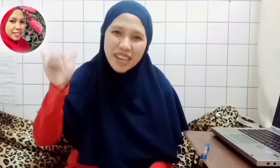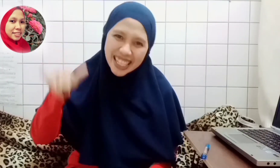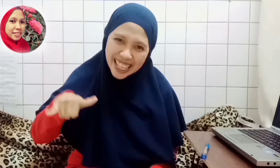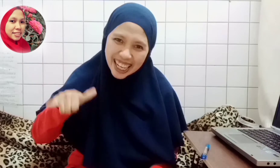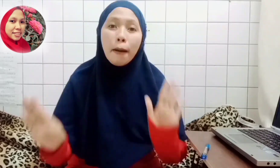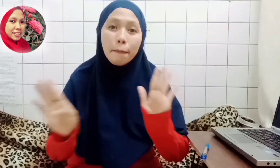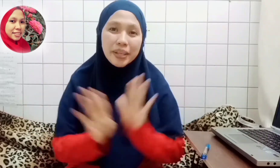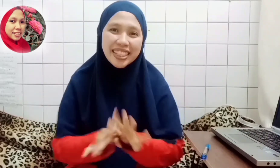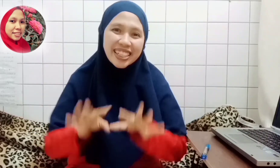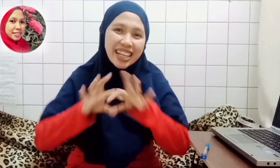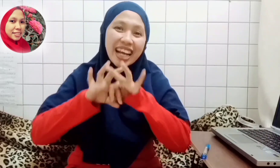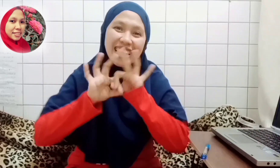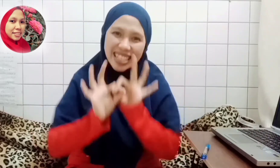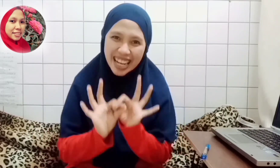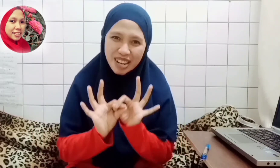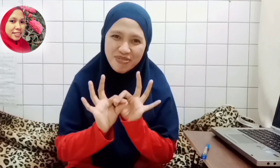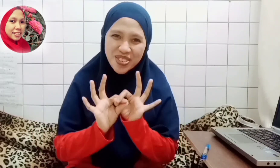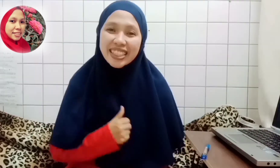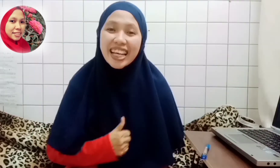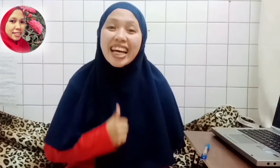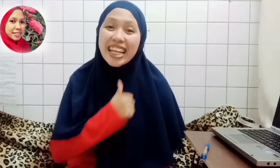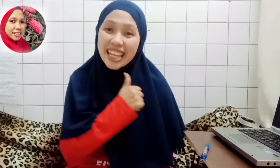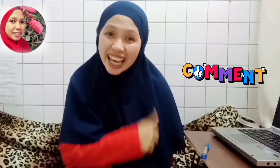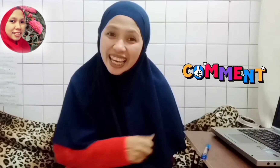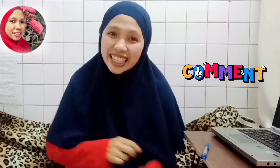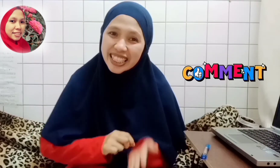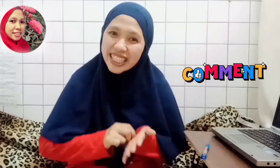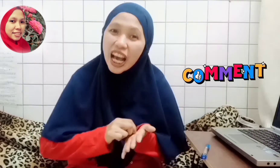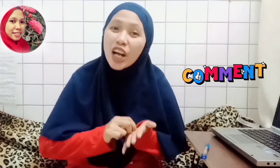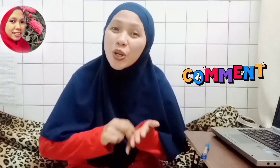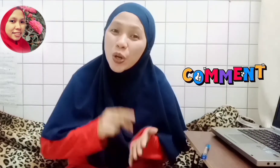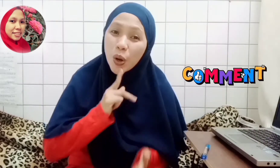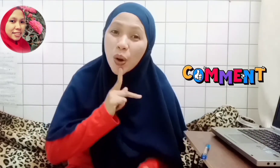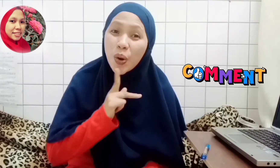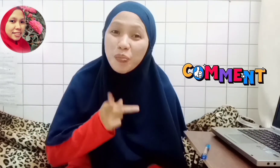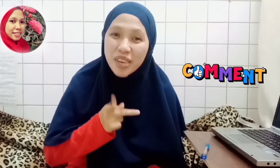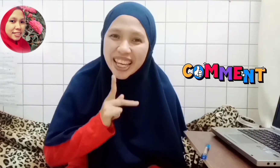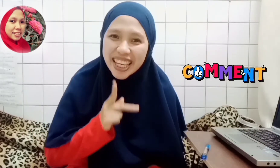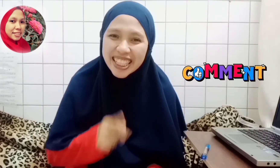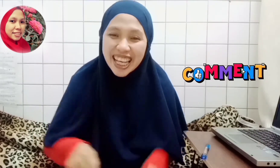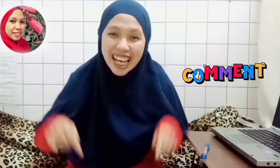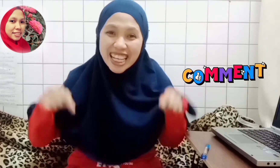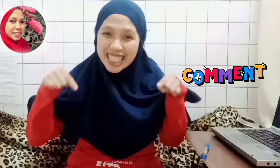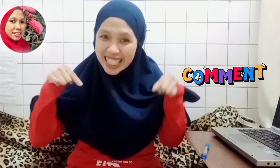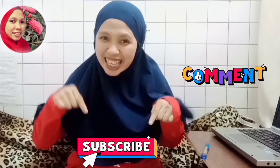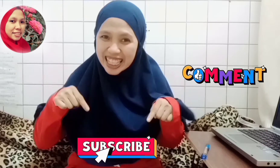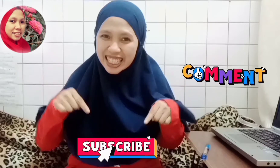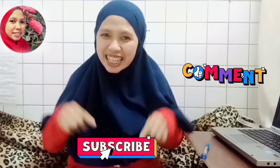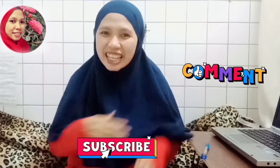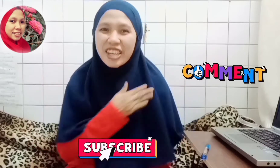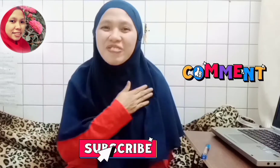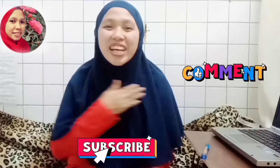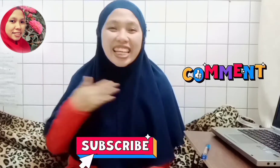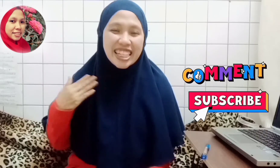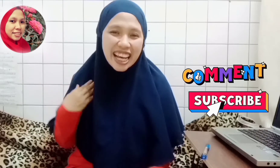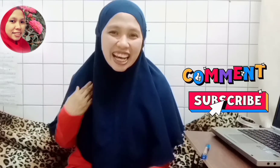lupa ya bergabung, like, komen, subscribe,